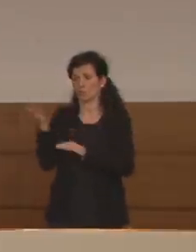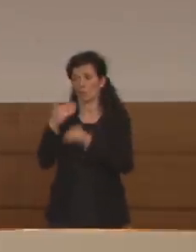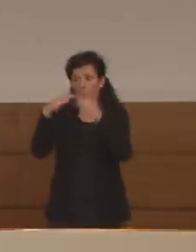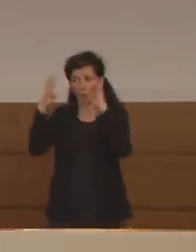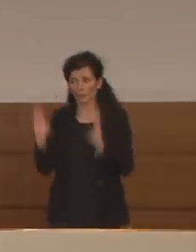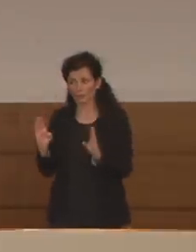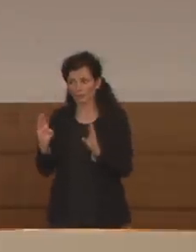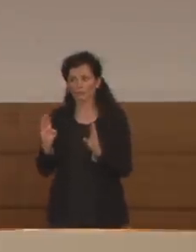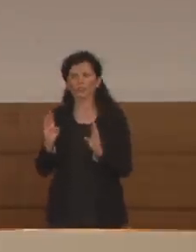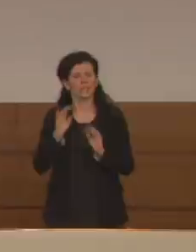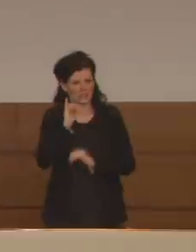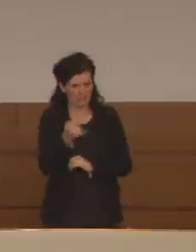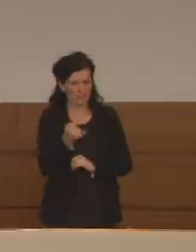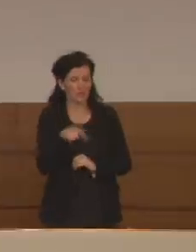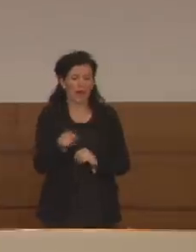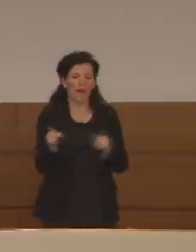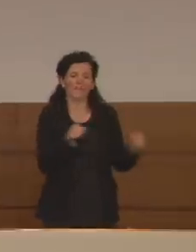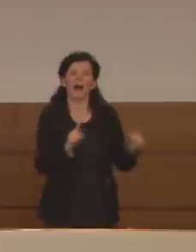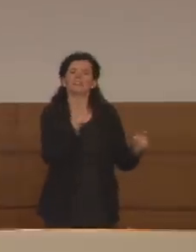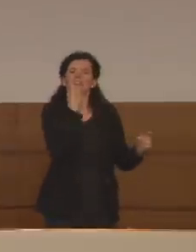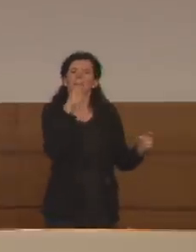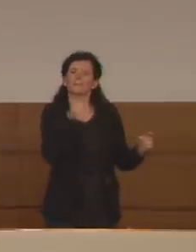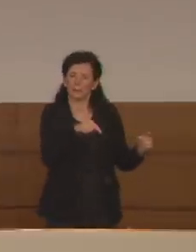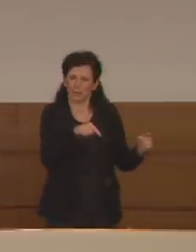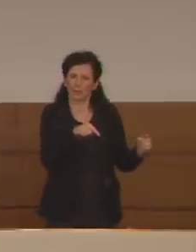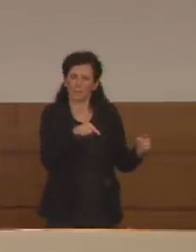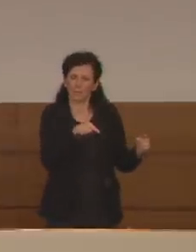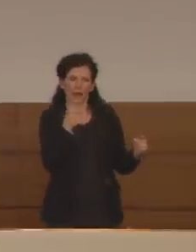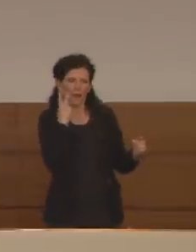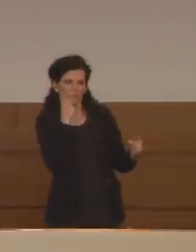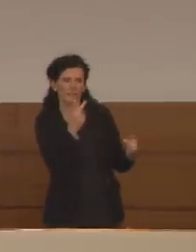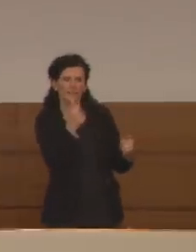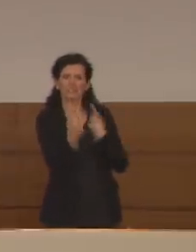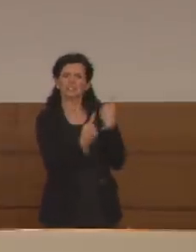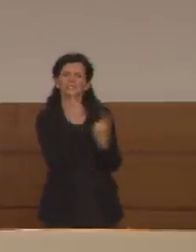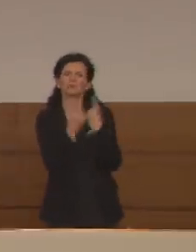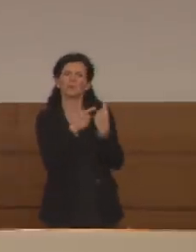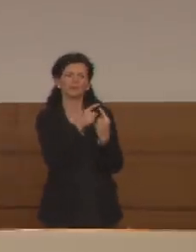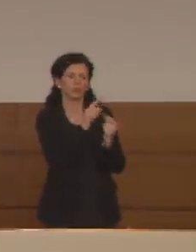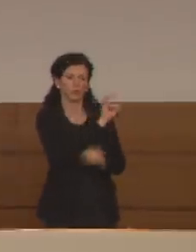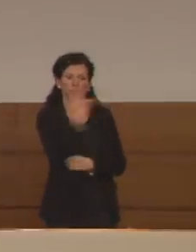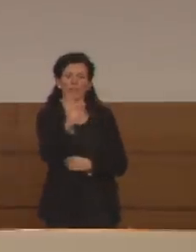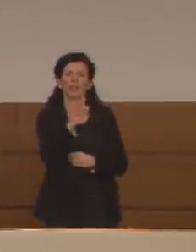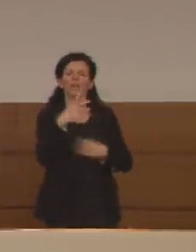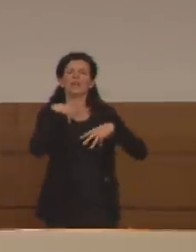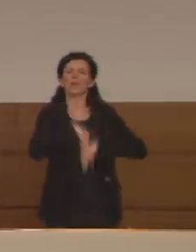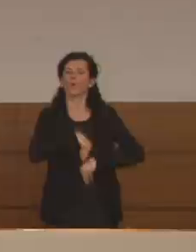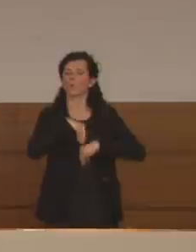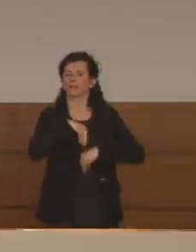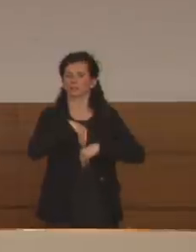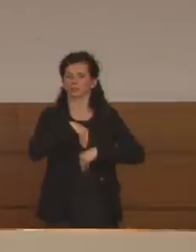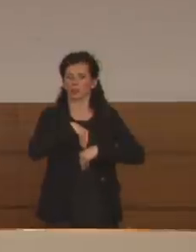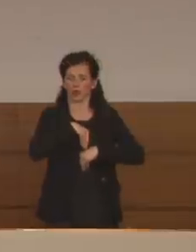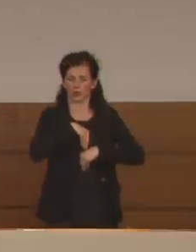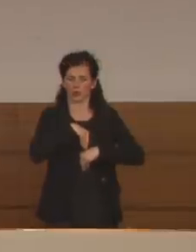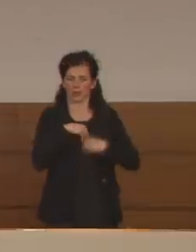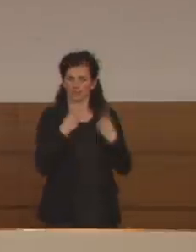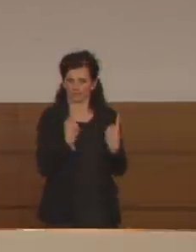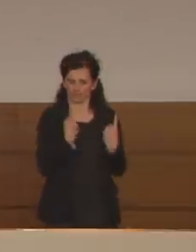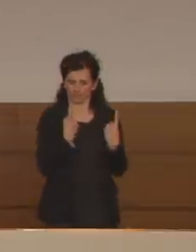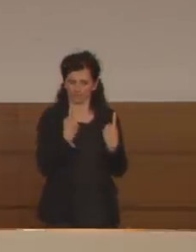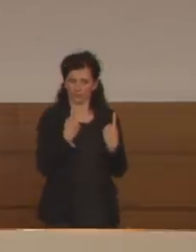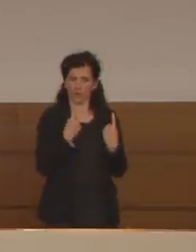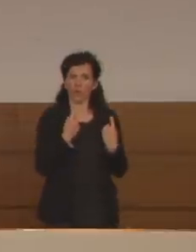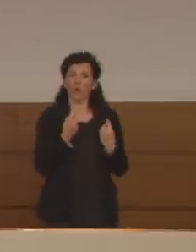fase intanto si continuano a vedere i casi che da del tempo di incubazione sono stati acquisiti prima dello slam dopo una certa